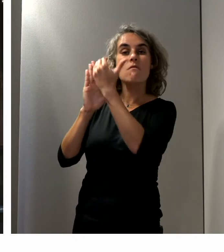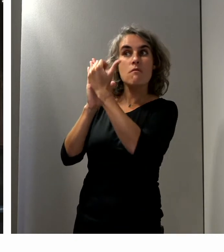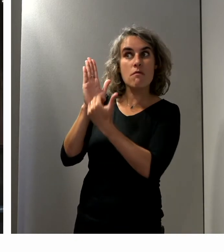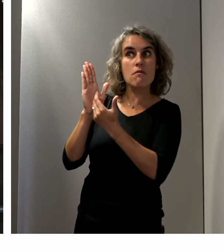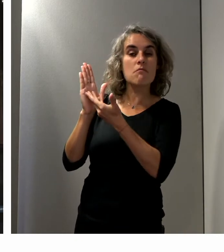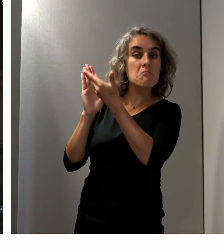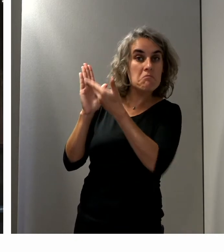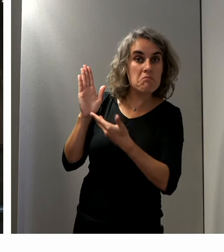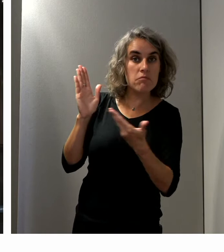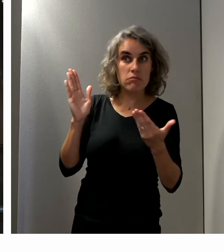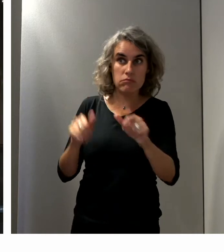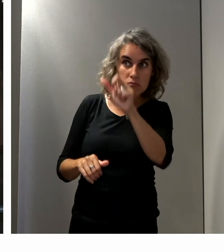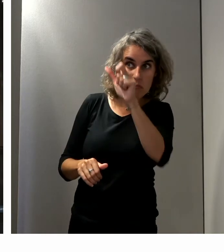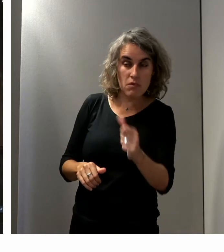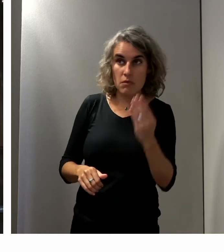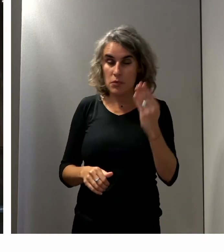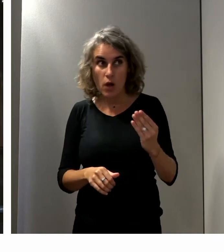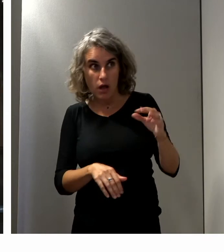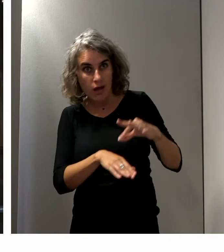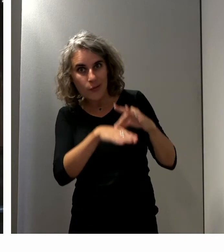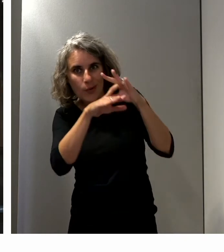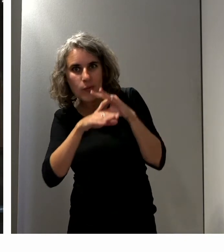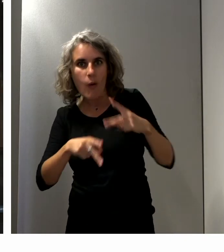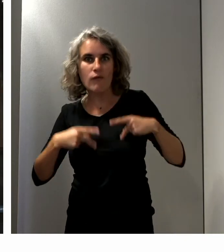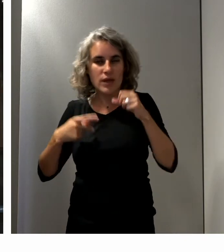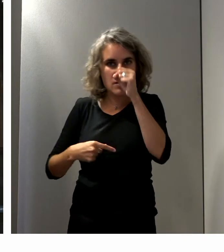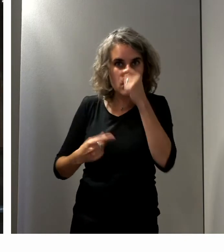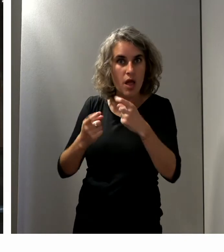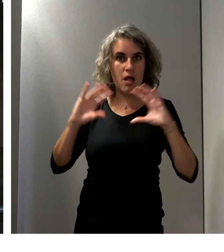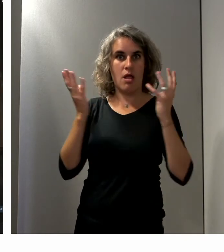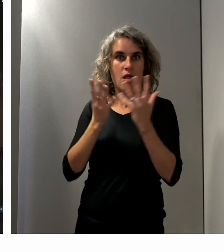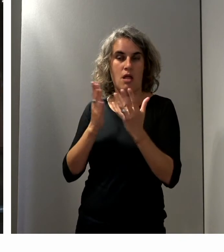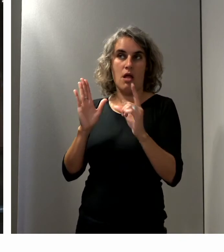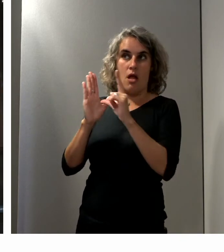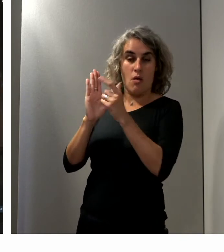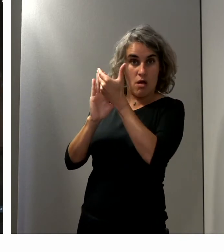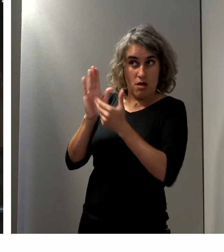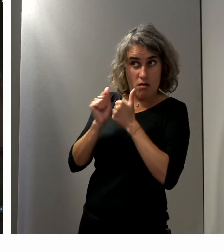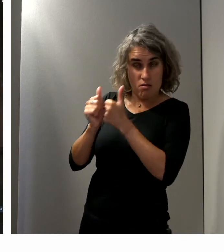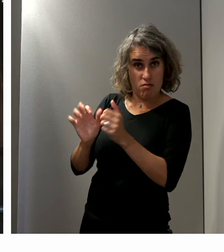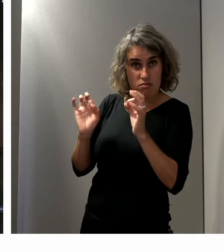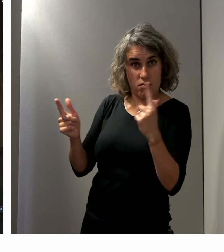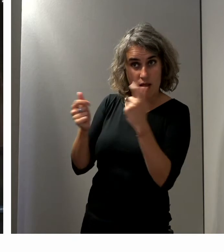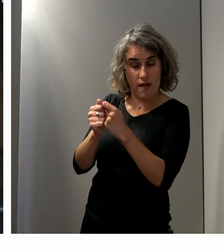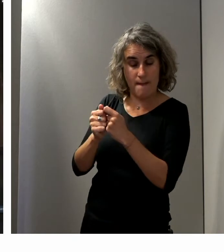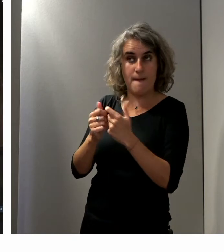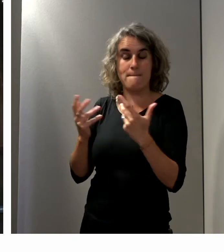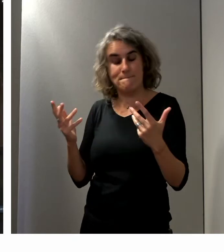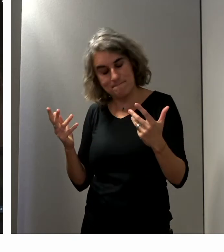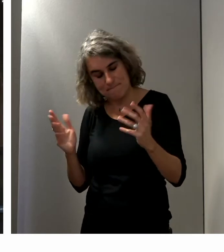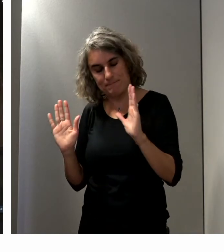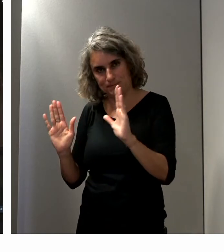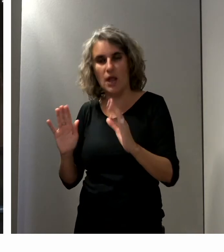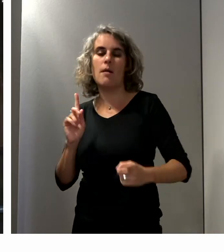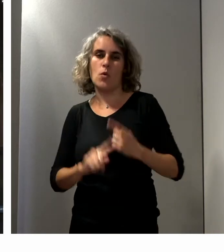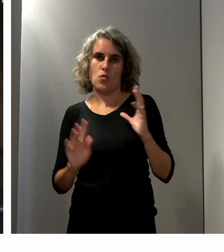de l'accompagnement à la vie intime et sexuelle, elle est plurielle et elle nécessite tout d'abord de